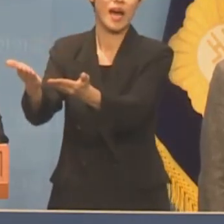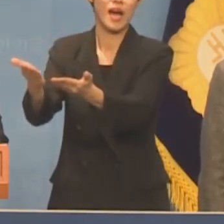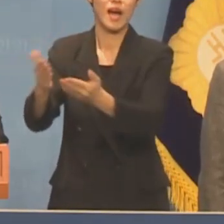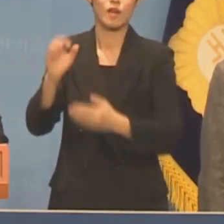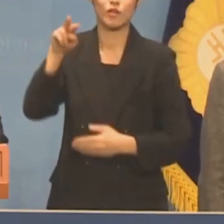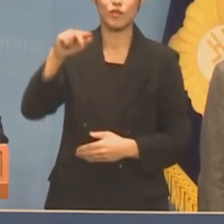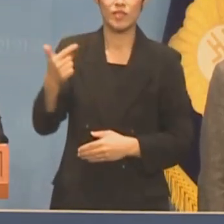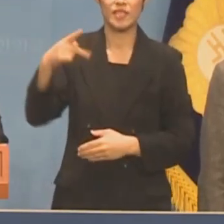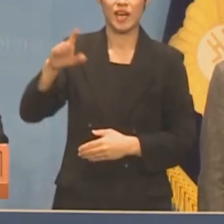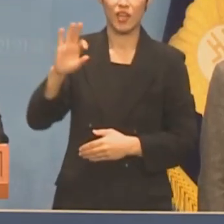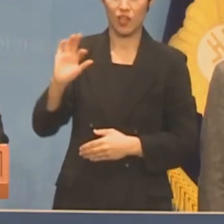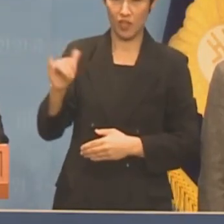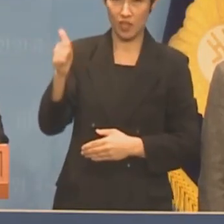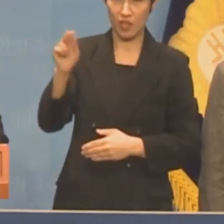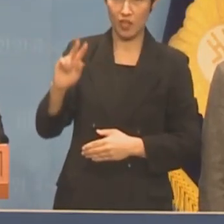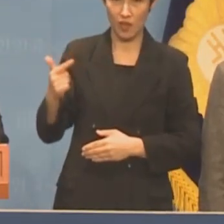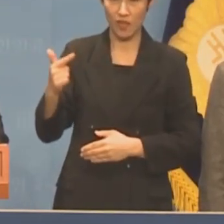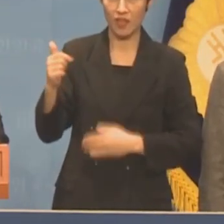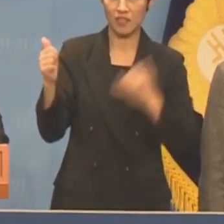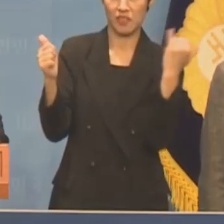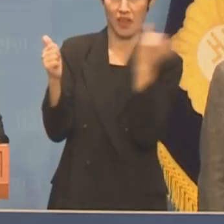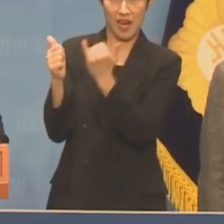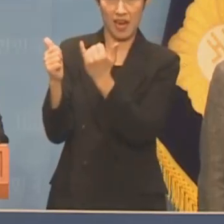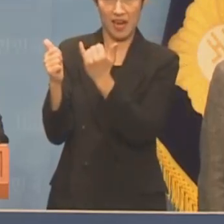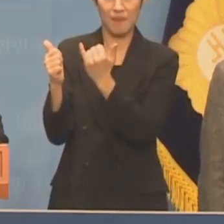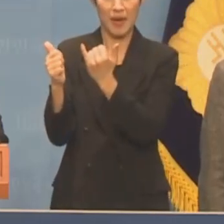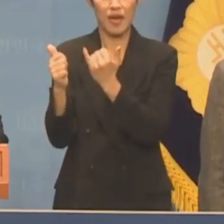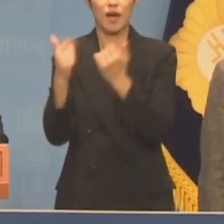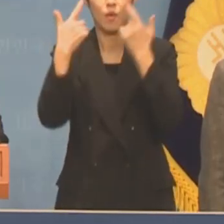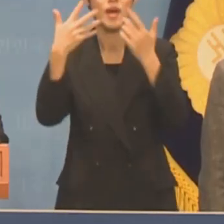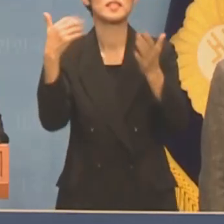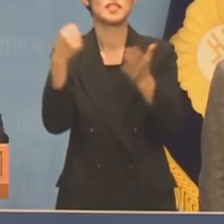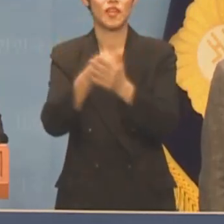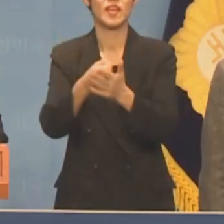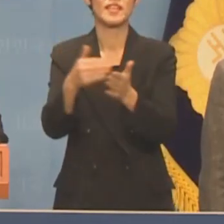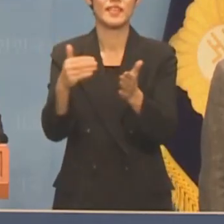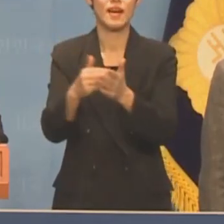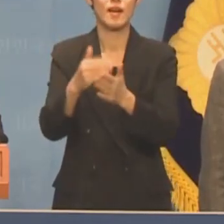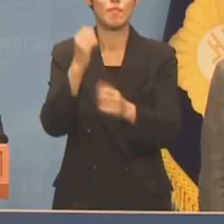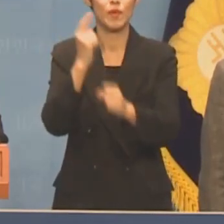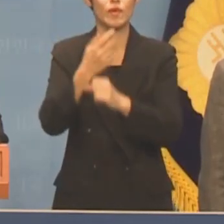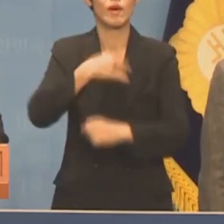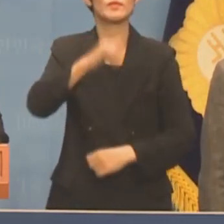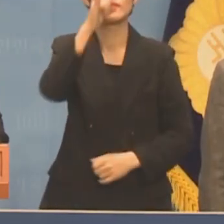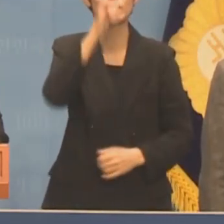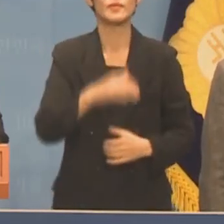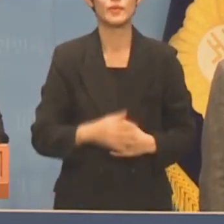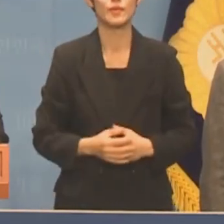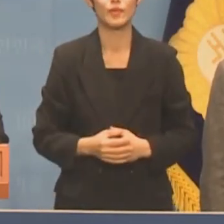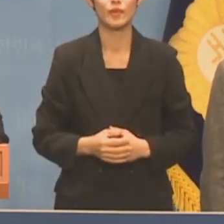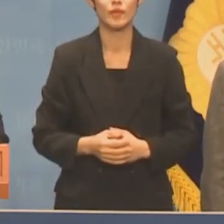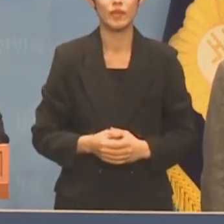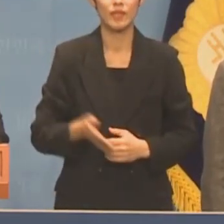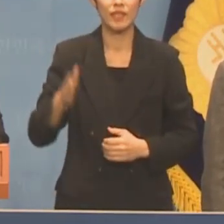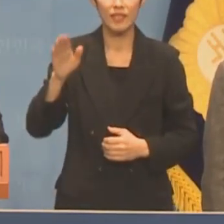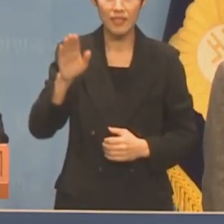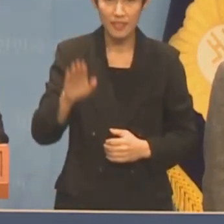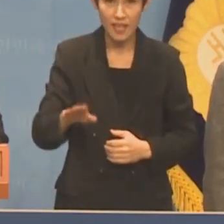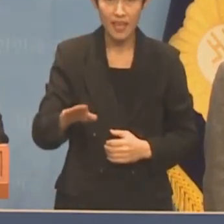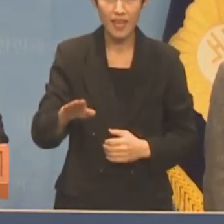다시 전화를 했고 그리고 그것이 확정되었다라고 하는 내용을 알고 있었으나 그것이